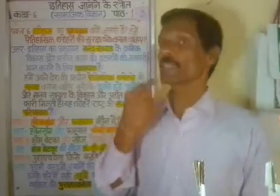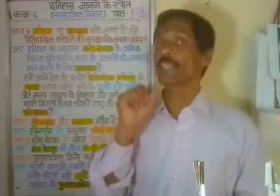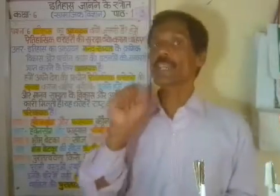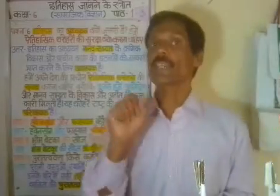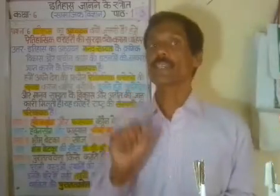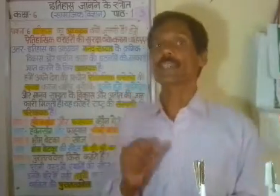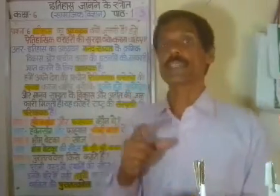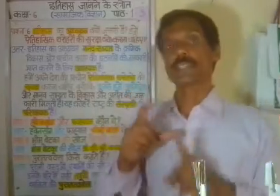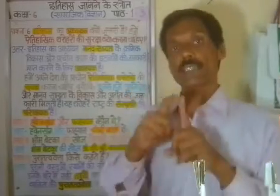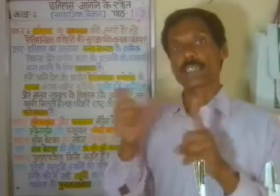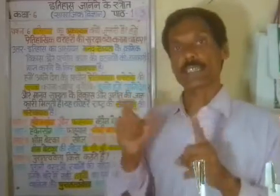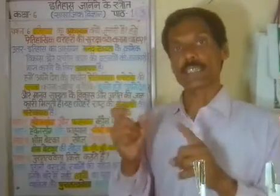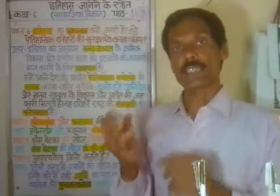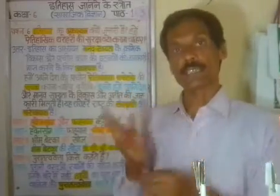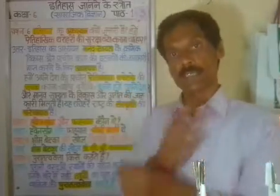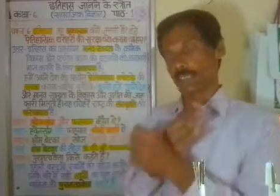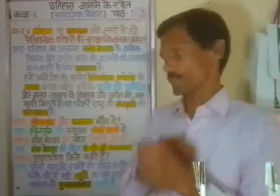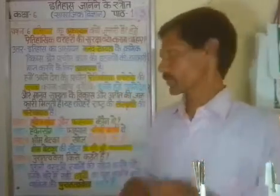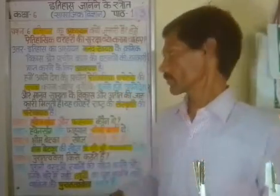किसने की थी?